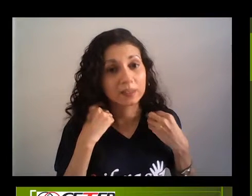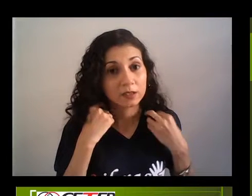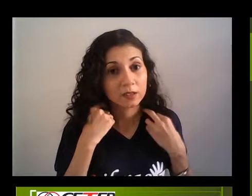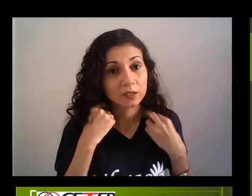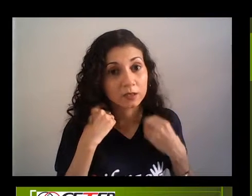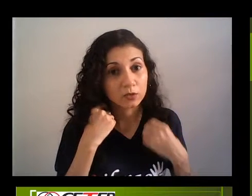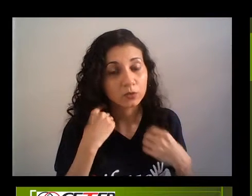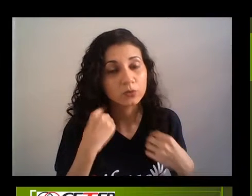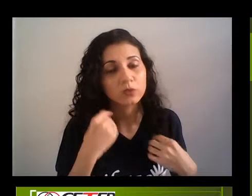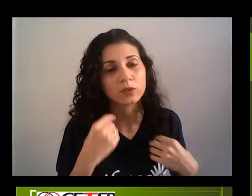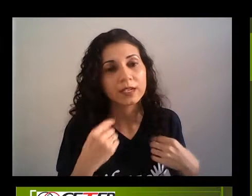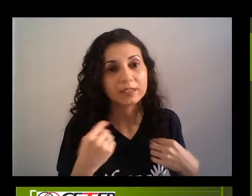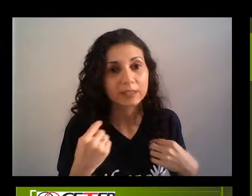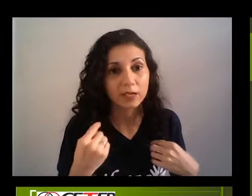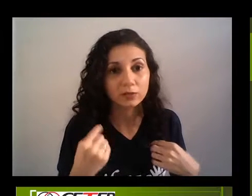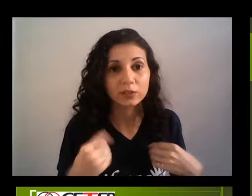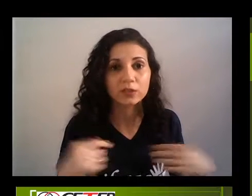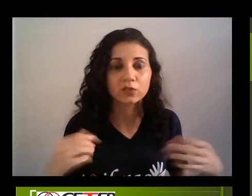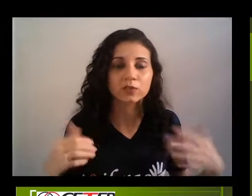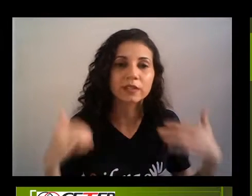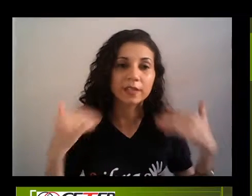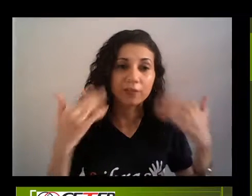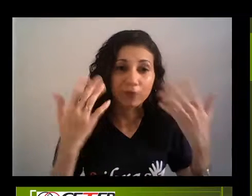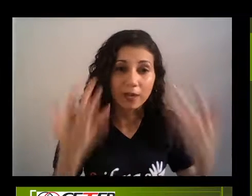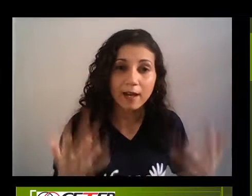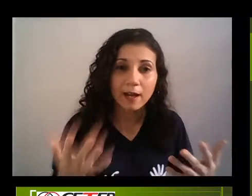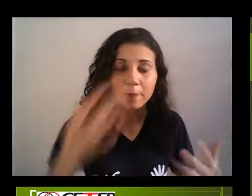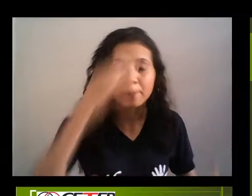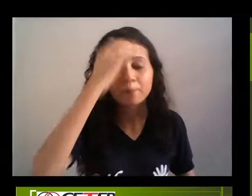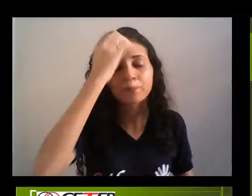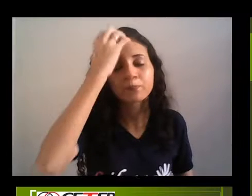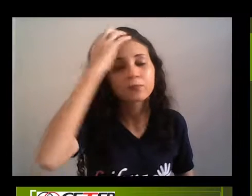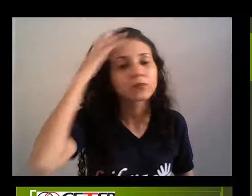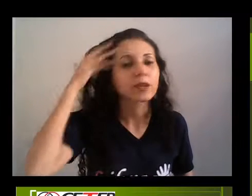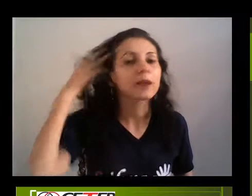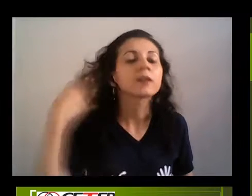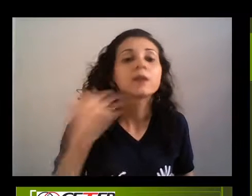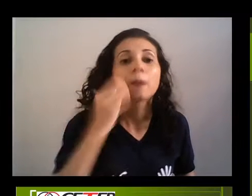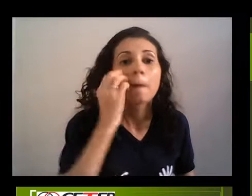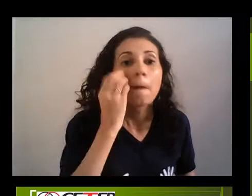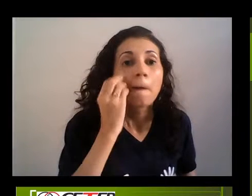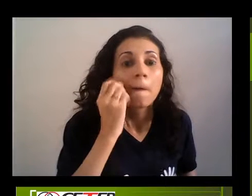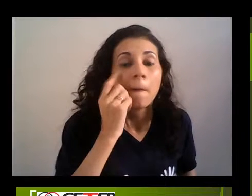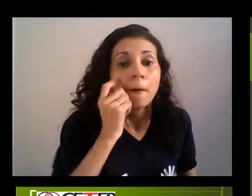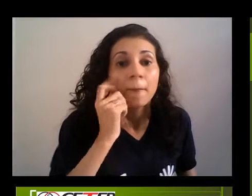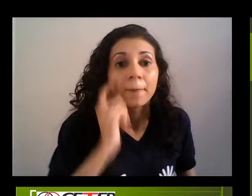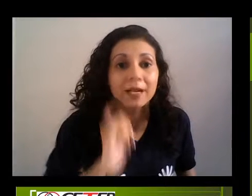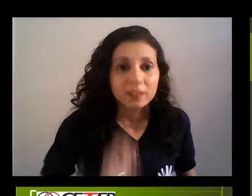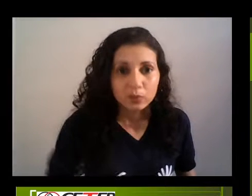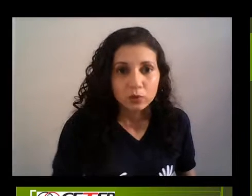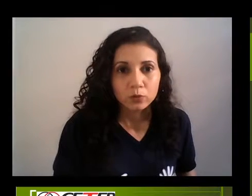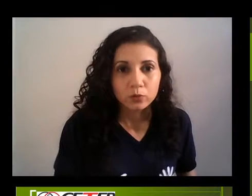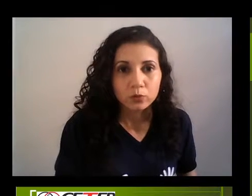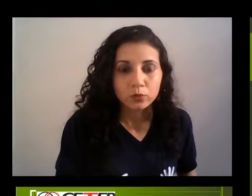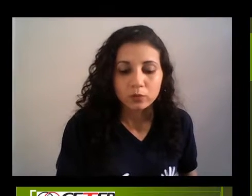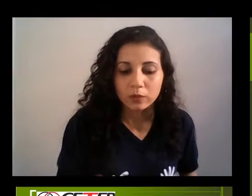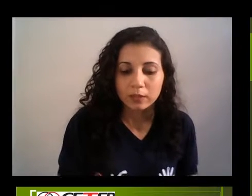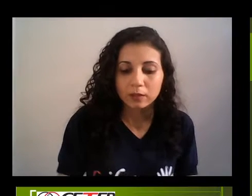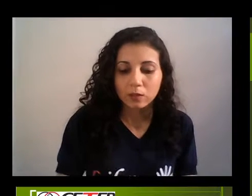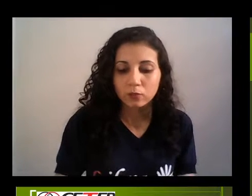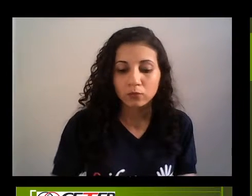mas existem sim surdos oralizados que eles conseguem falar, tá? Mas não são